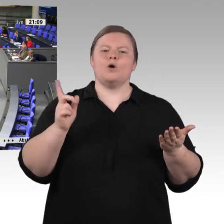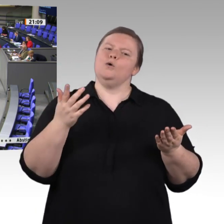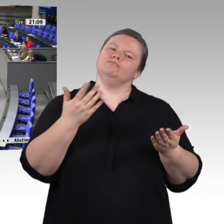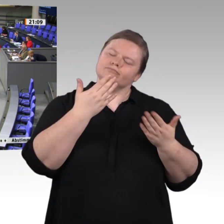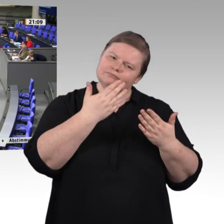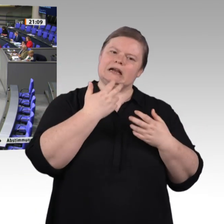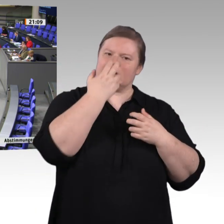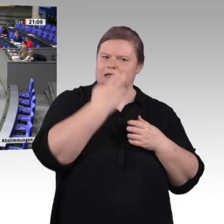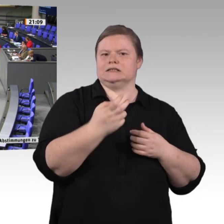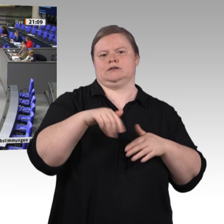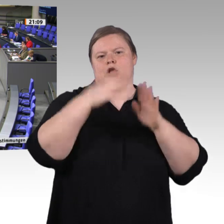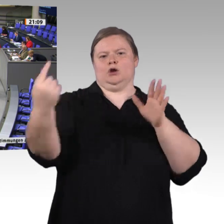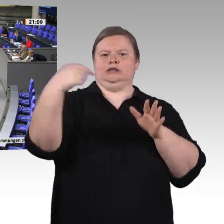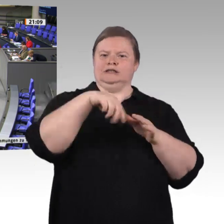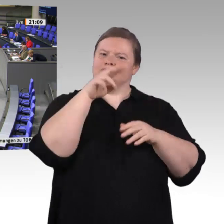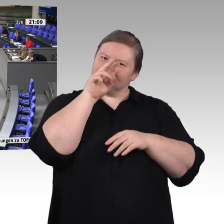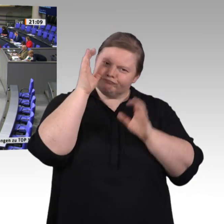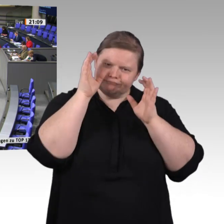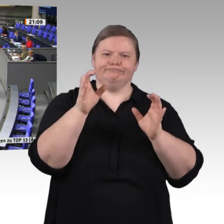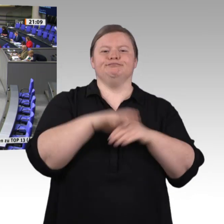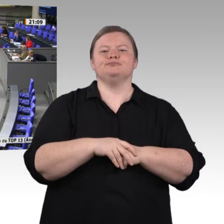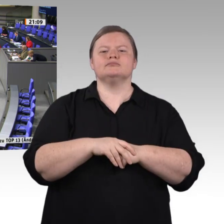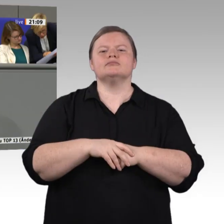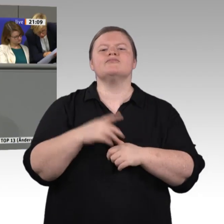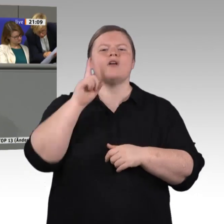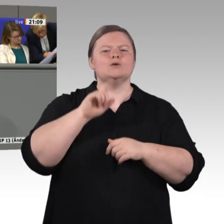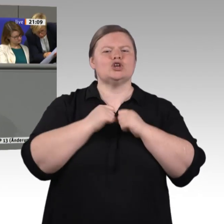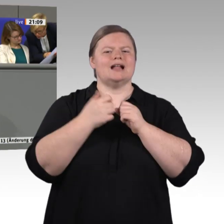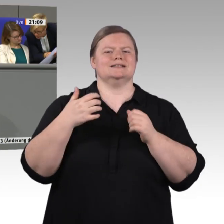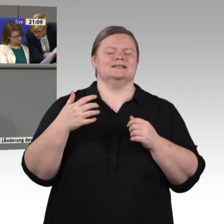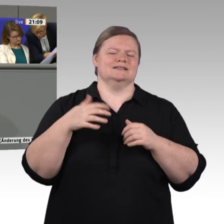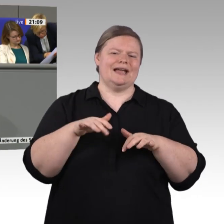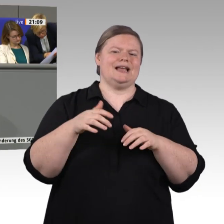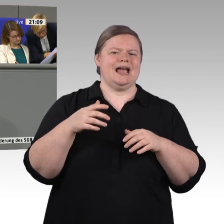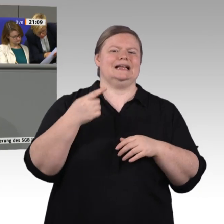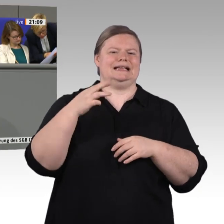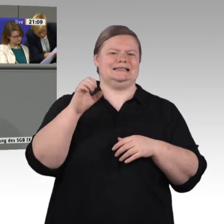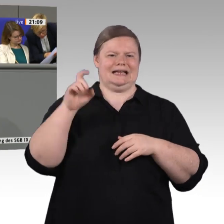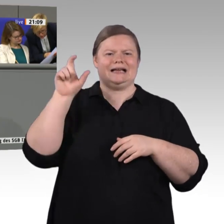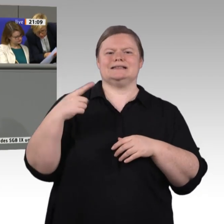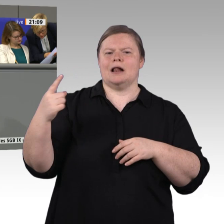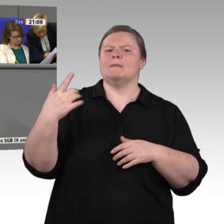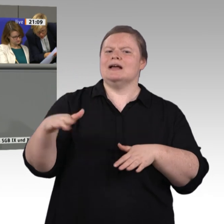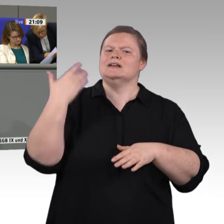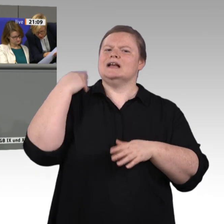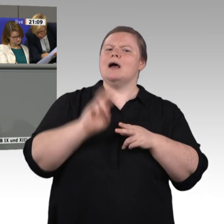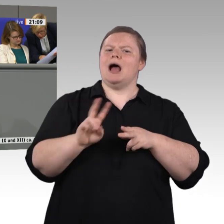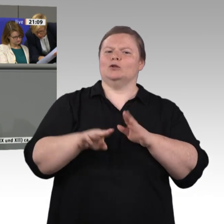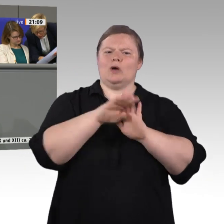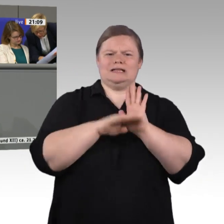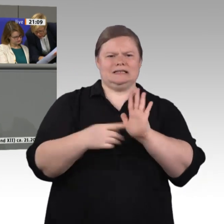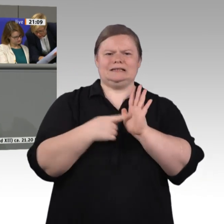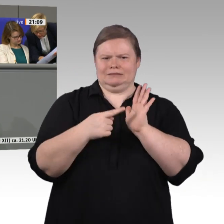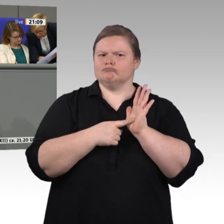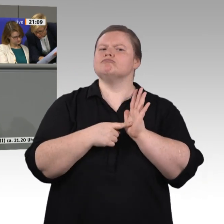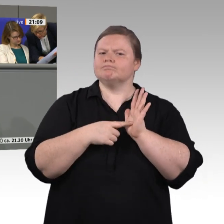die letzten Hürden würden damit abgeräumt, um zu einer erfolgreichen Implementierung zum 01.01.2020 zu kommen,